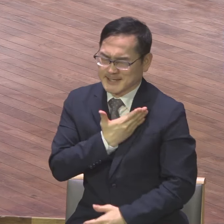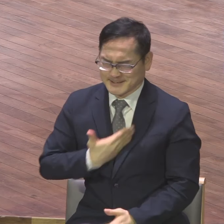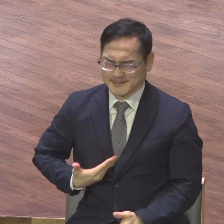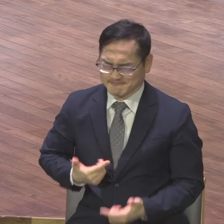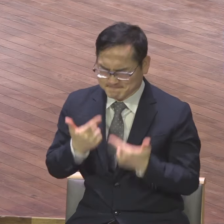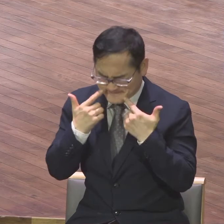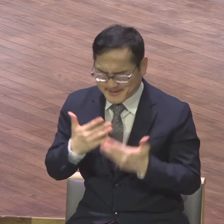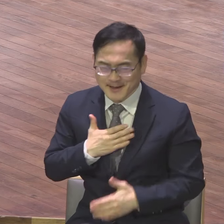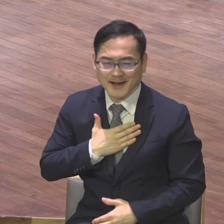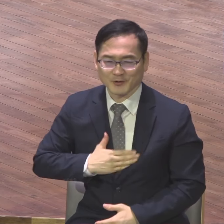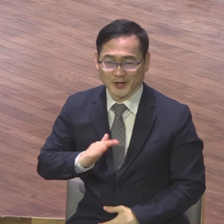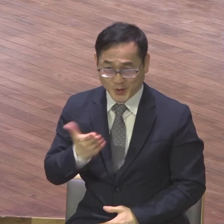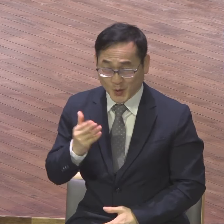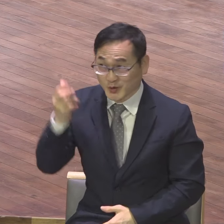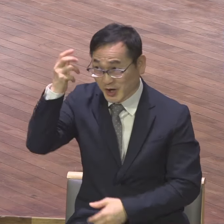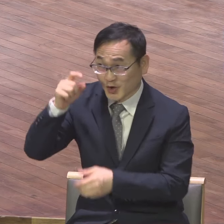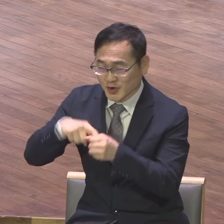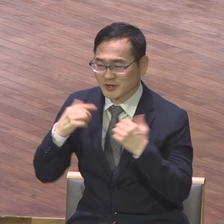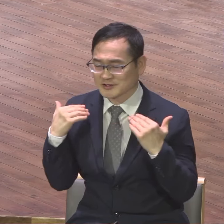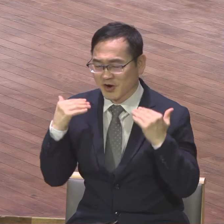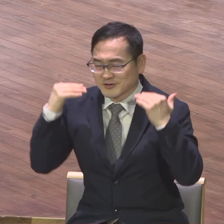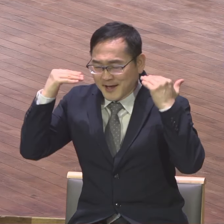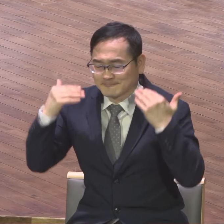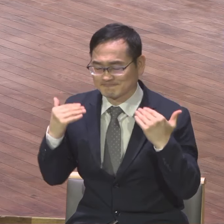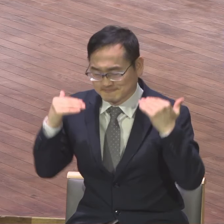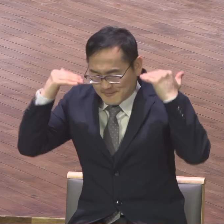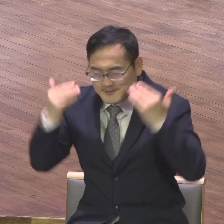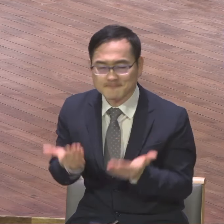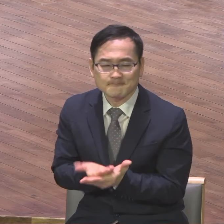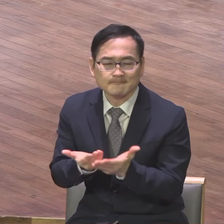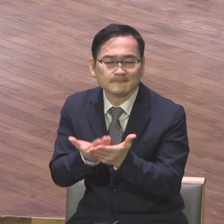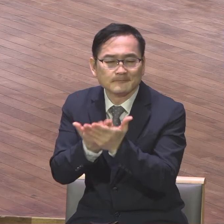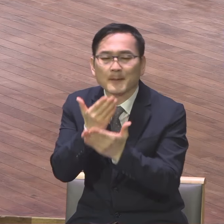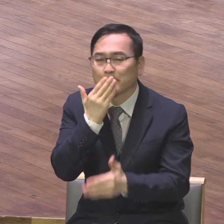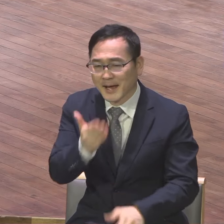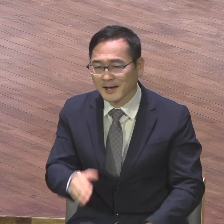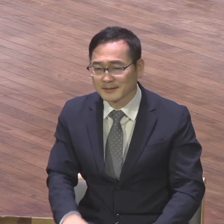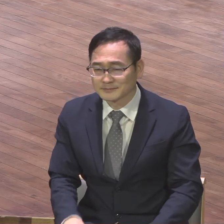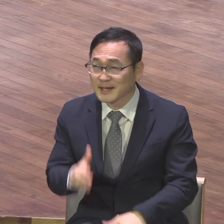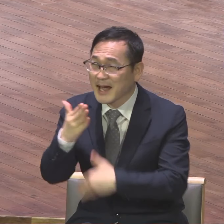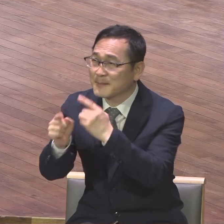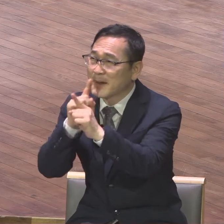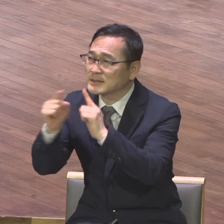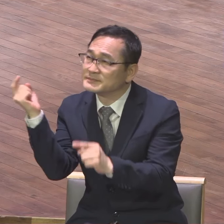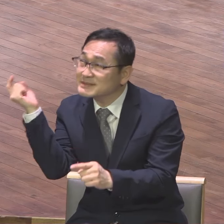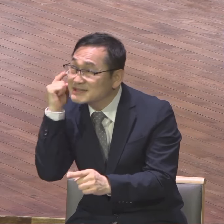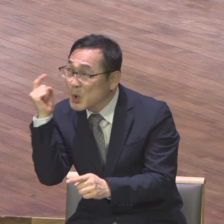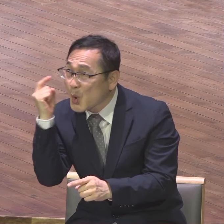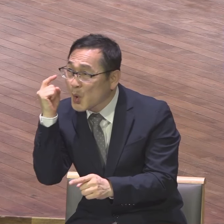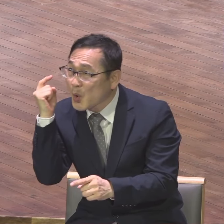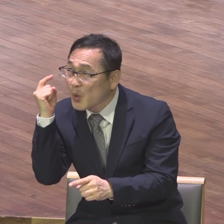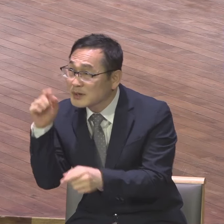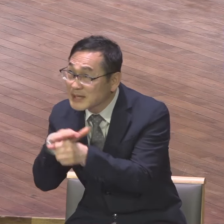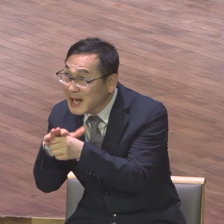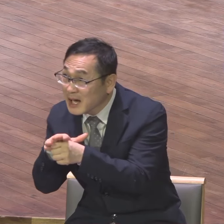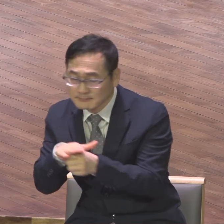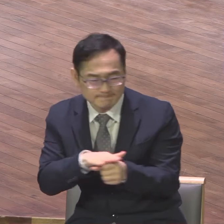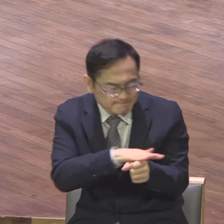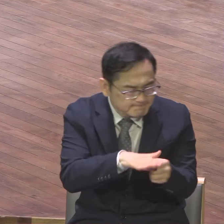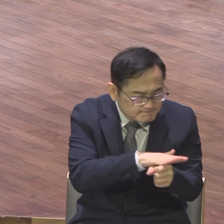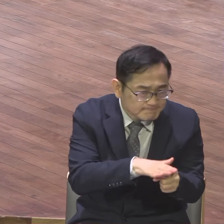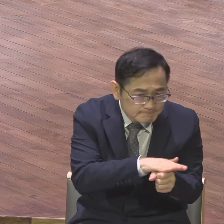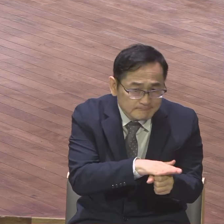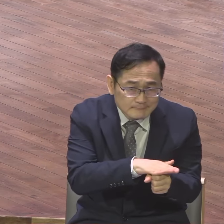영적 성장의 축복을 맛보게 된다. 여러분이 말씀을 듣고 삶 속에 적용하면, 삶